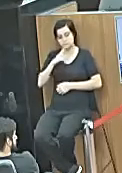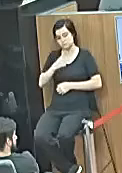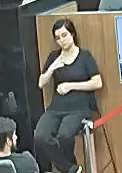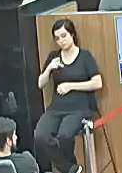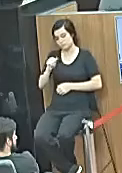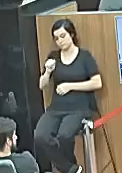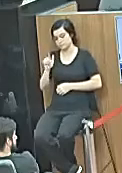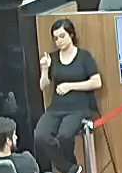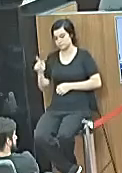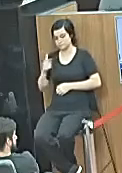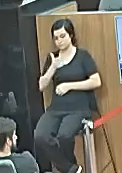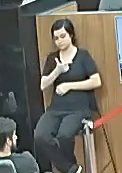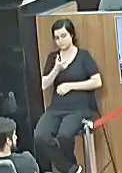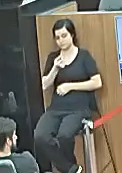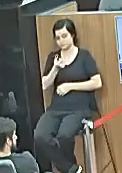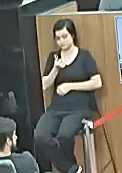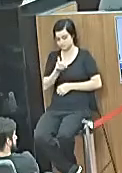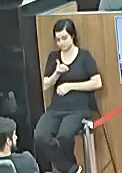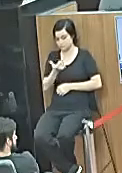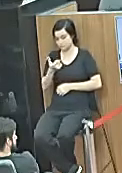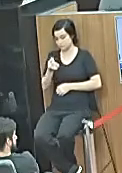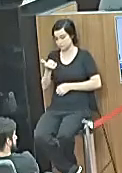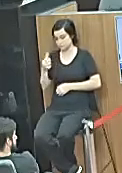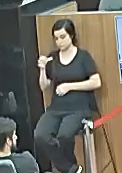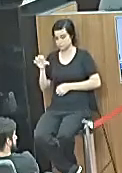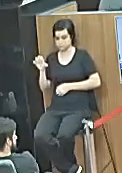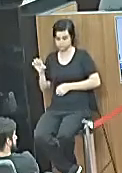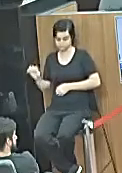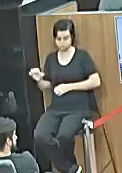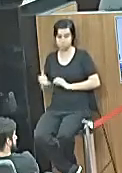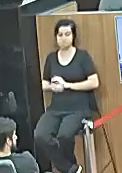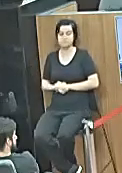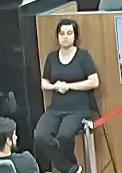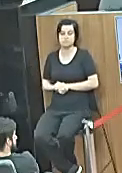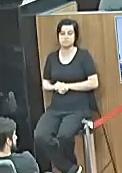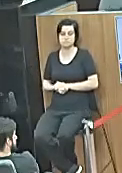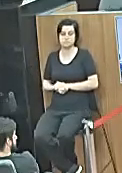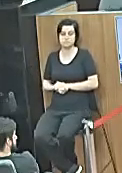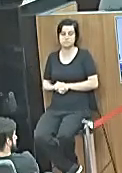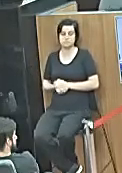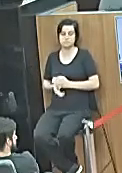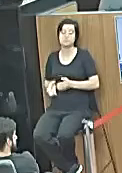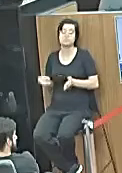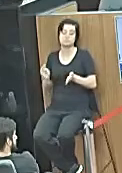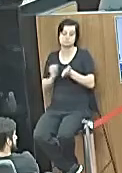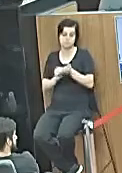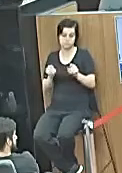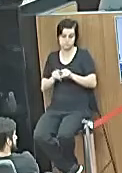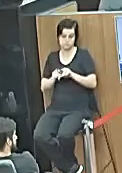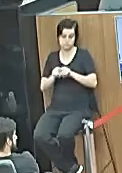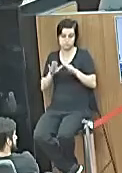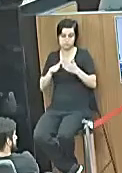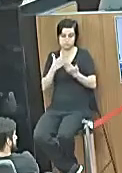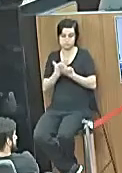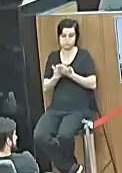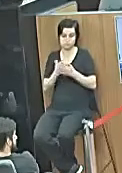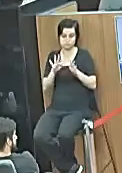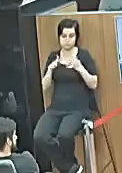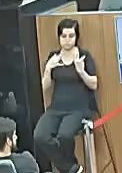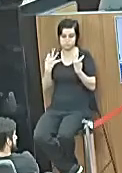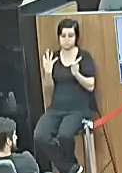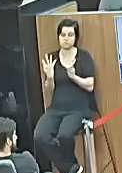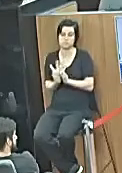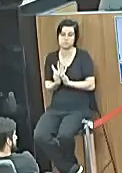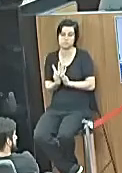2016 2019 com seus atributos originais incluir as escolas família agrícola no